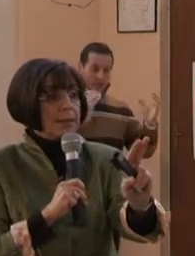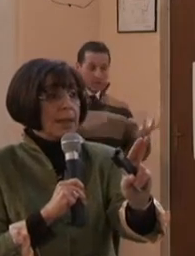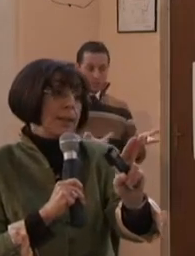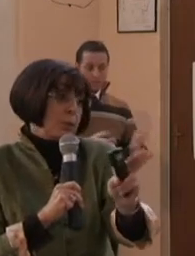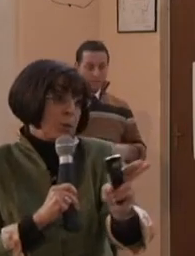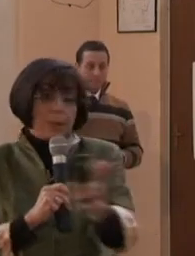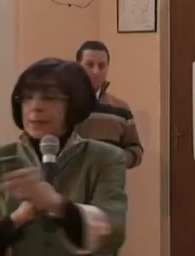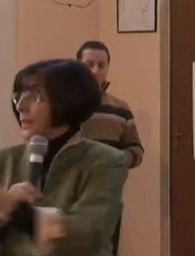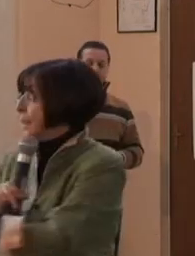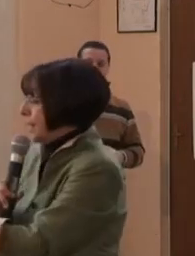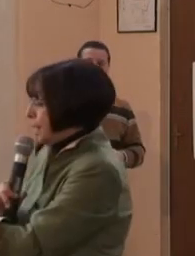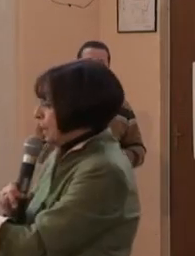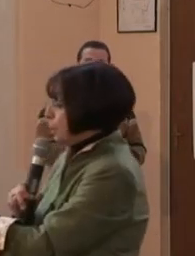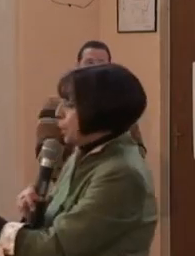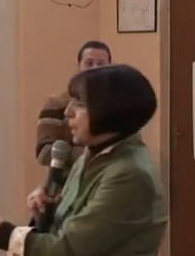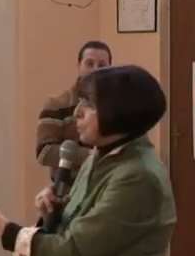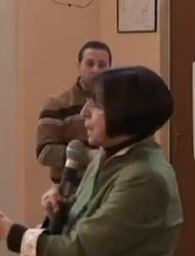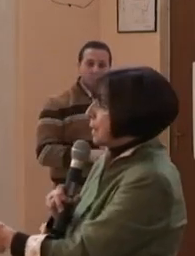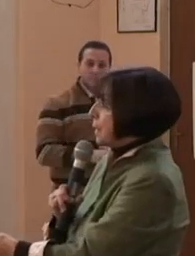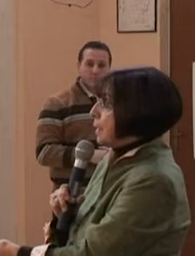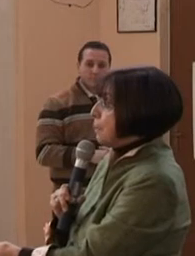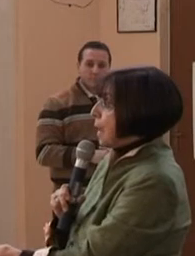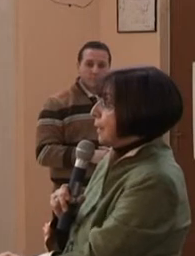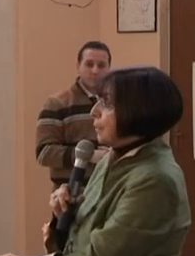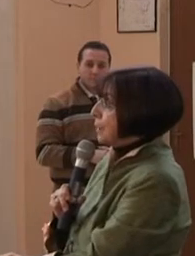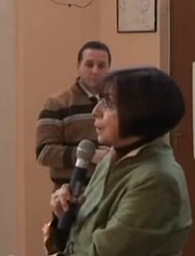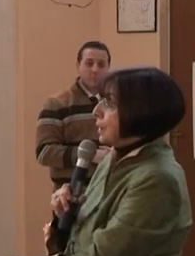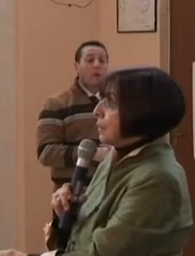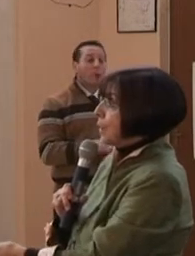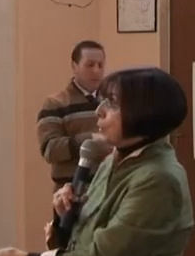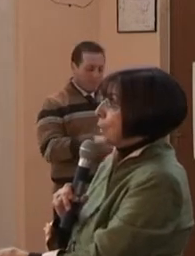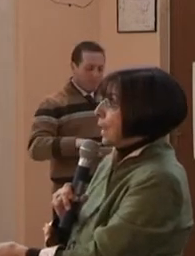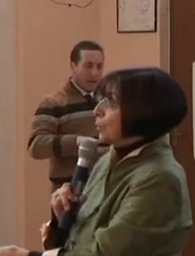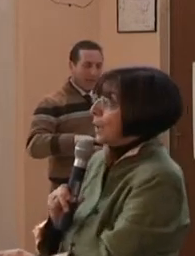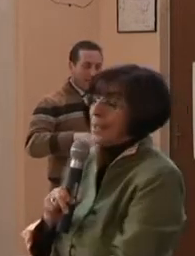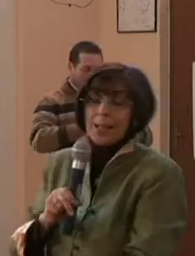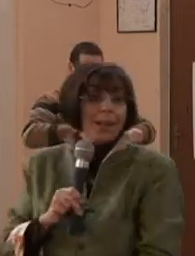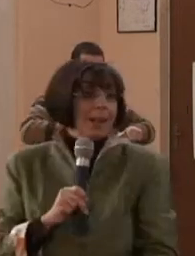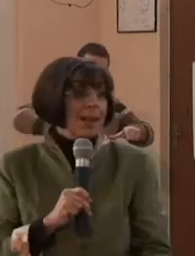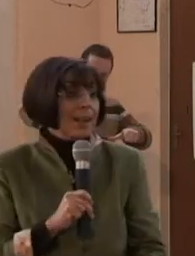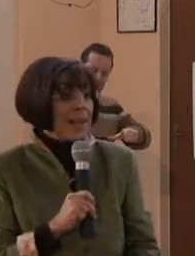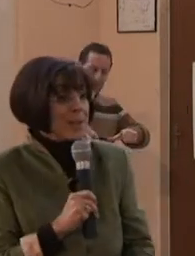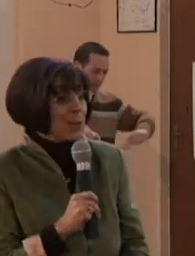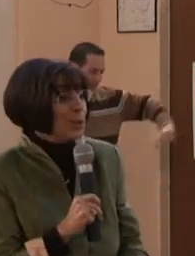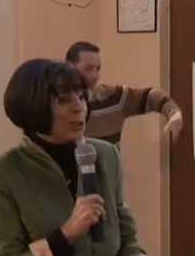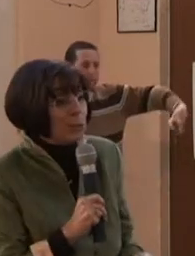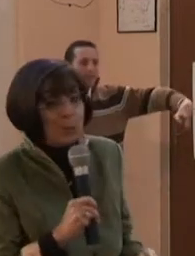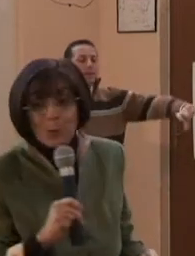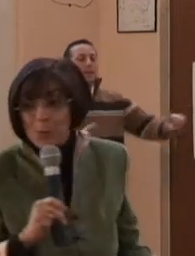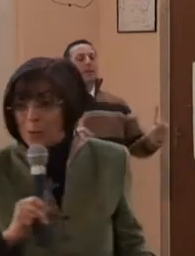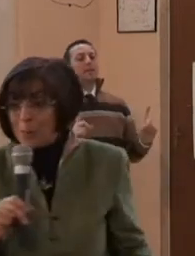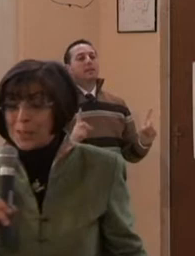l'insegnante. Naturalmente il poter mettere i banchi a ferro di cavallo è collegato anche alla